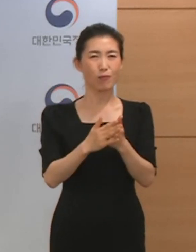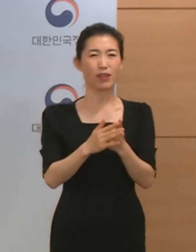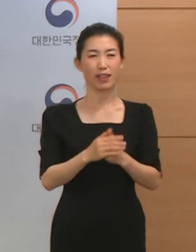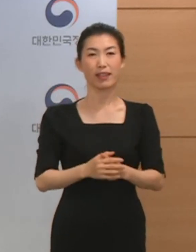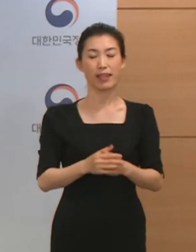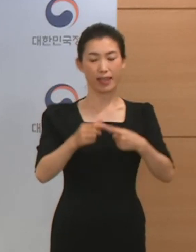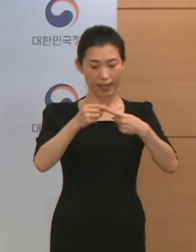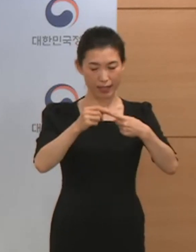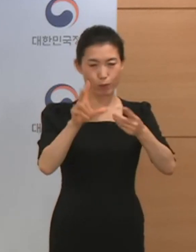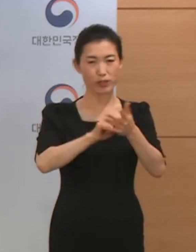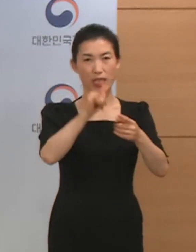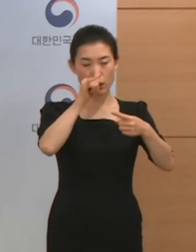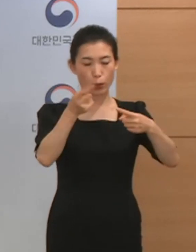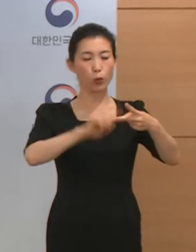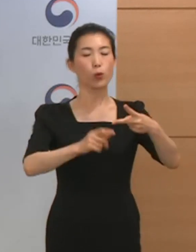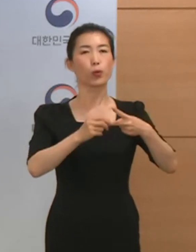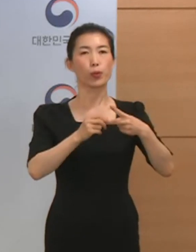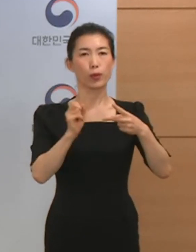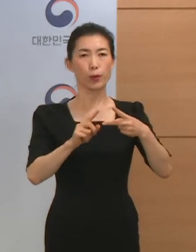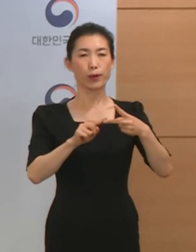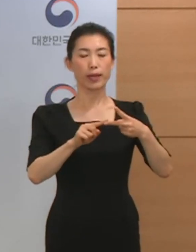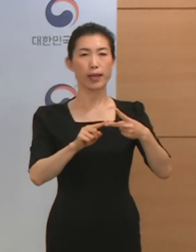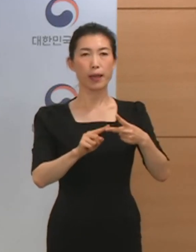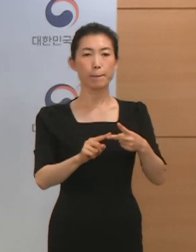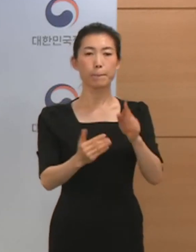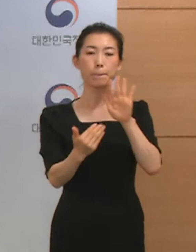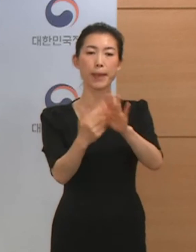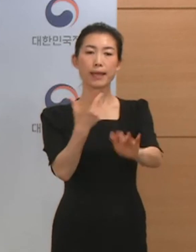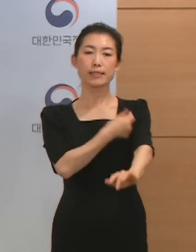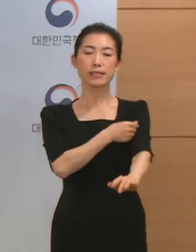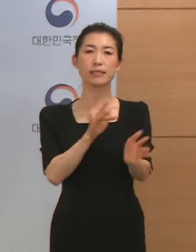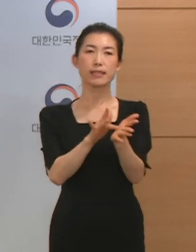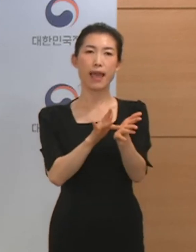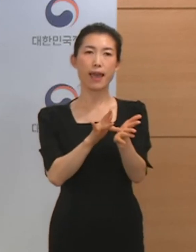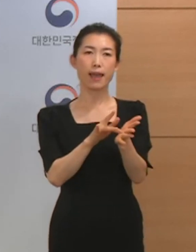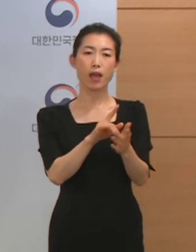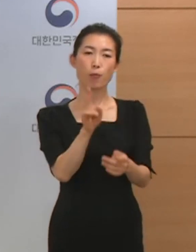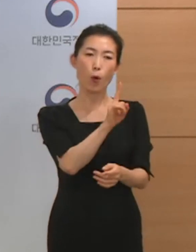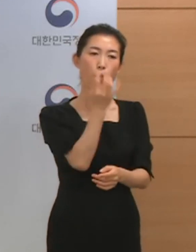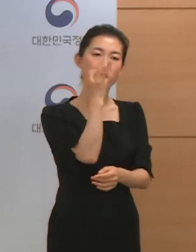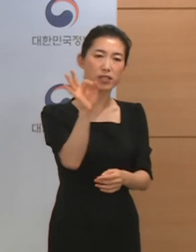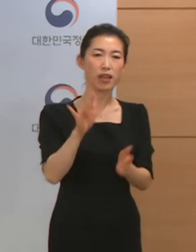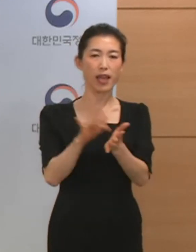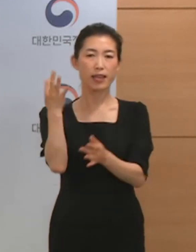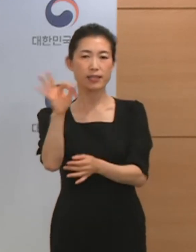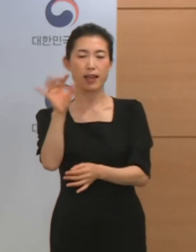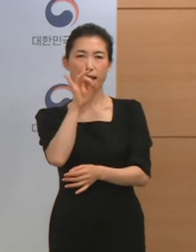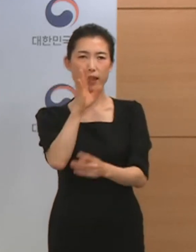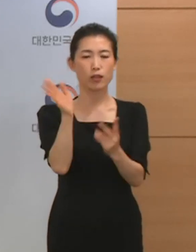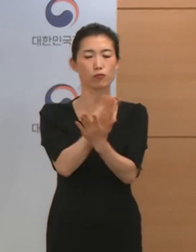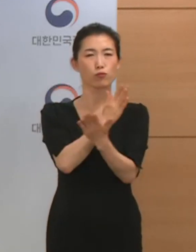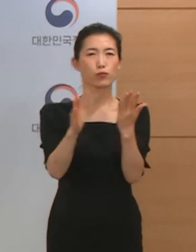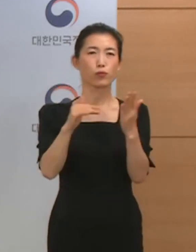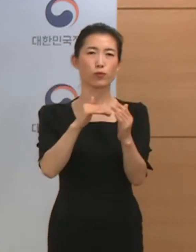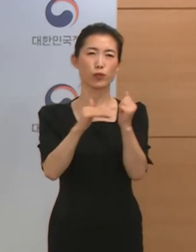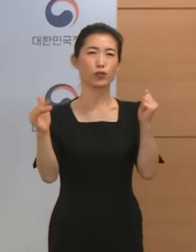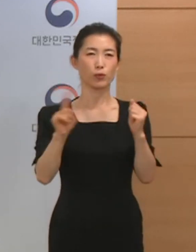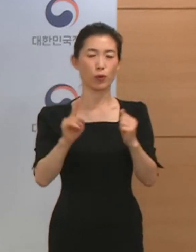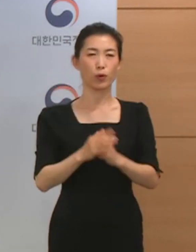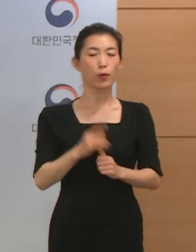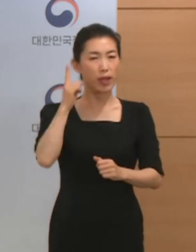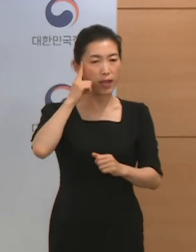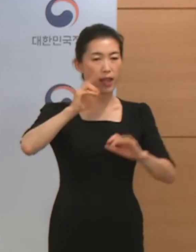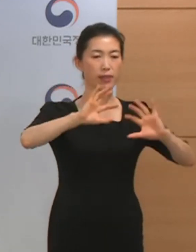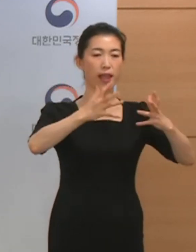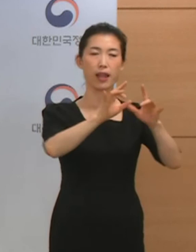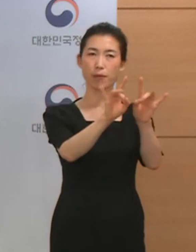두 번째로는 어디까지 백신의 인정 범위를 인정할 것인가라고 하는 부분들입니다. 지금 각국마다 승인된